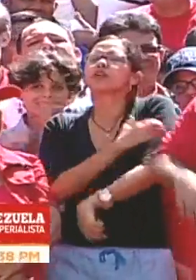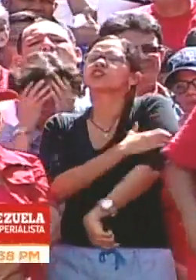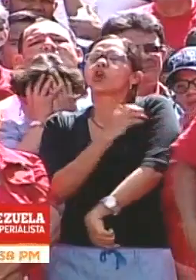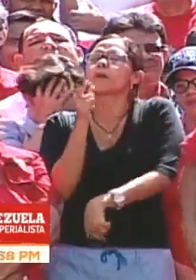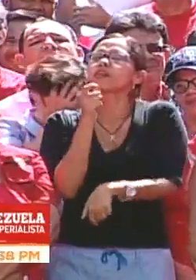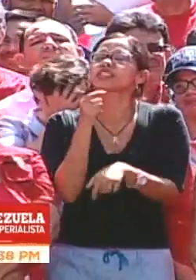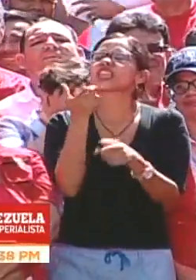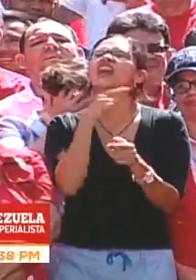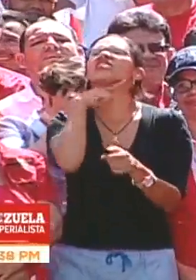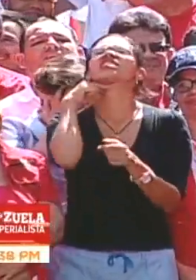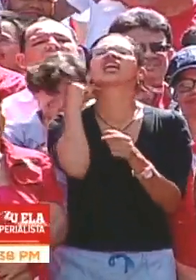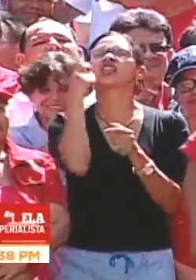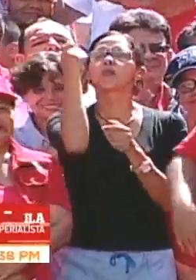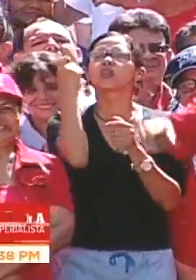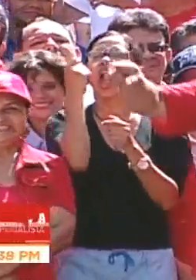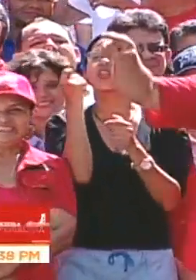Alú.